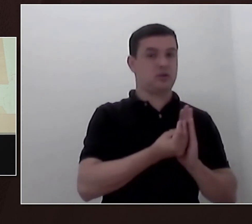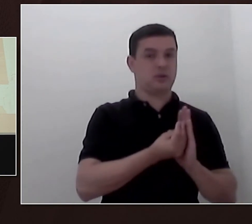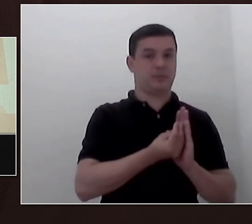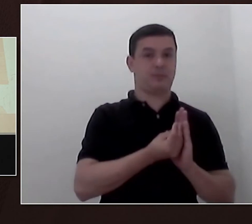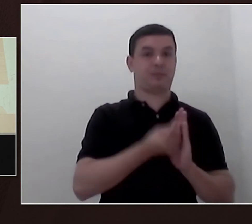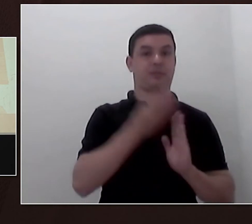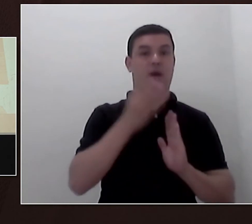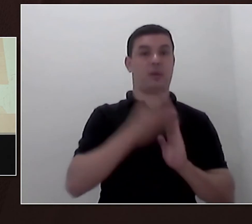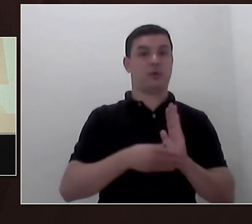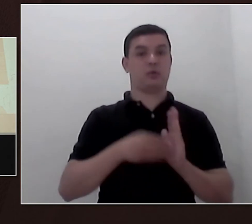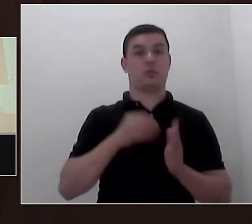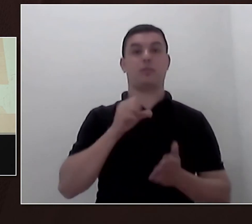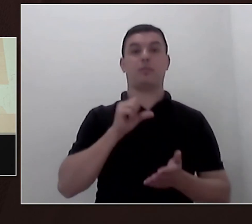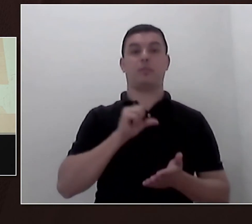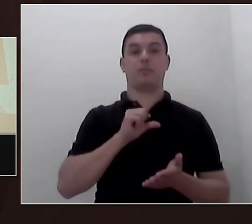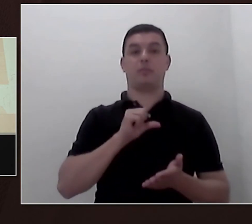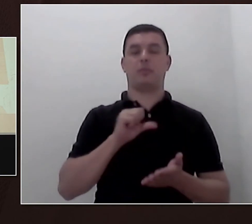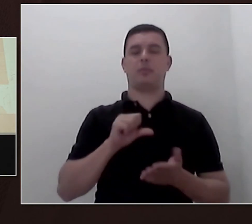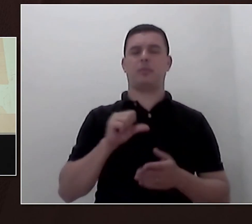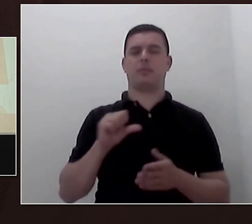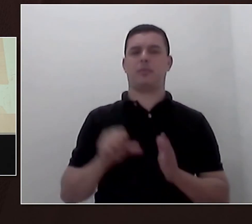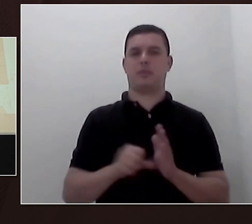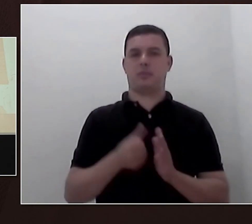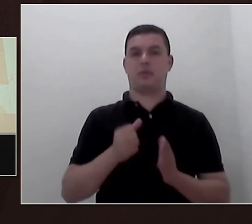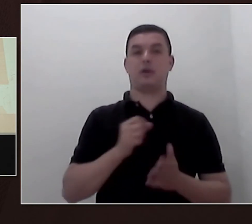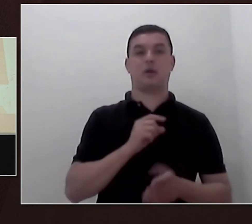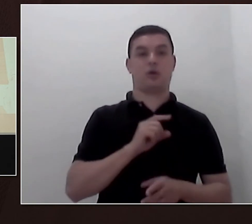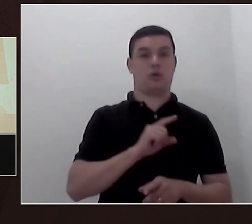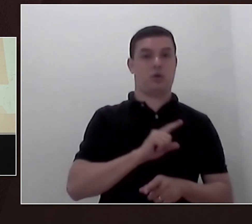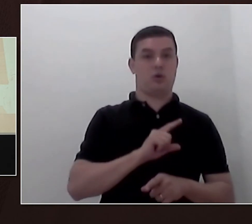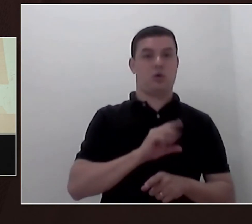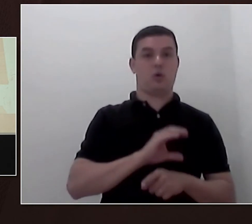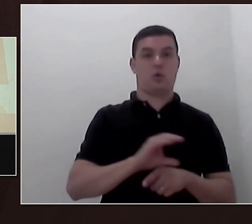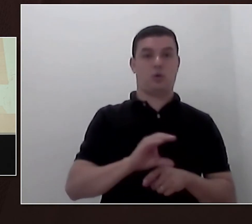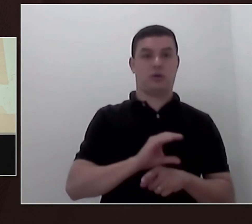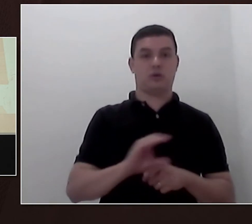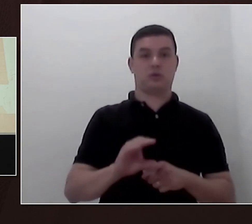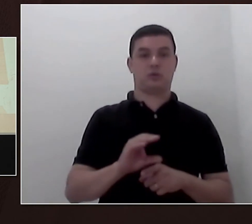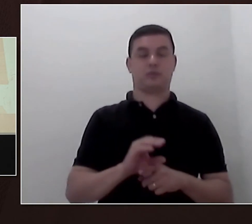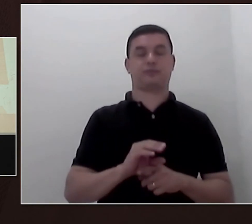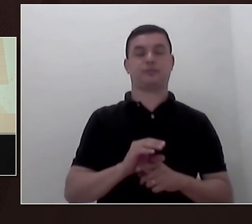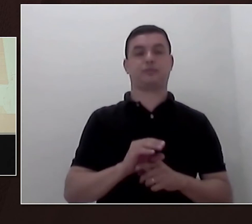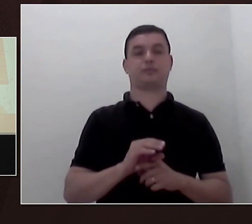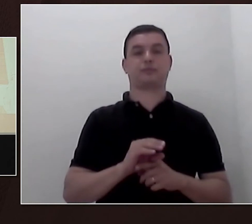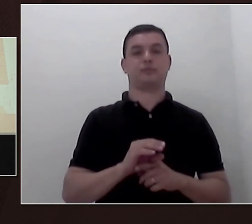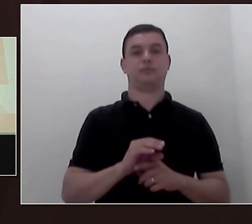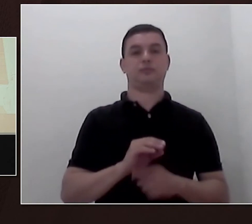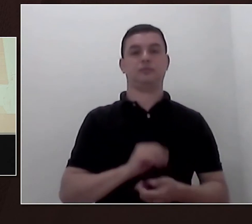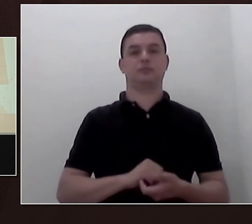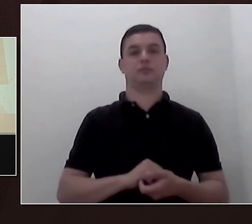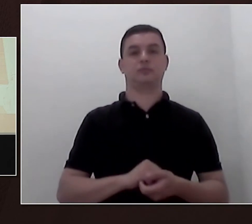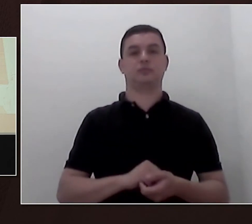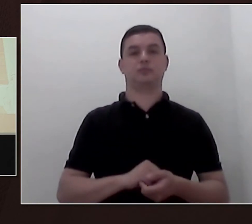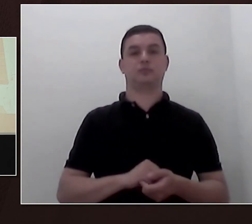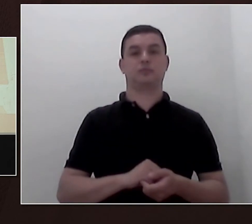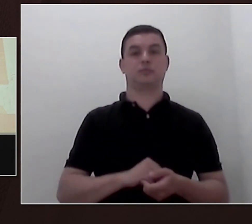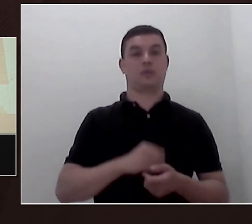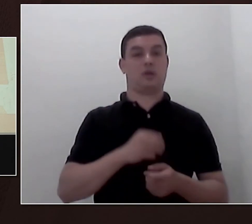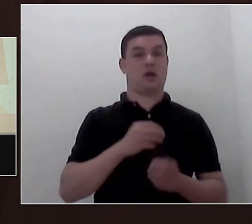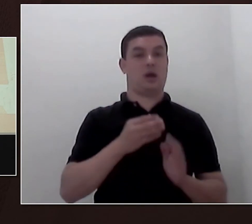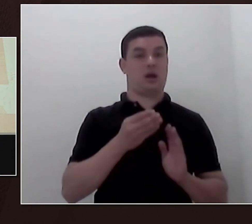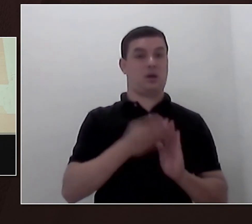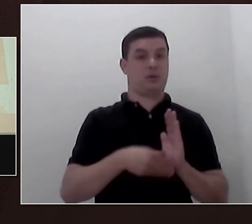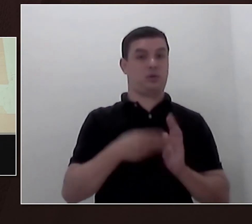tive tempo agora para ler para vocês Lucas 12 e Mateus 24, mas eu faço questão de ler 1 Coríntios 3, porque